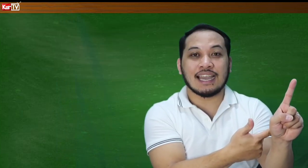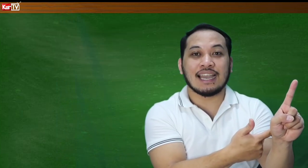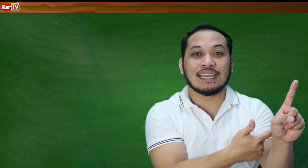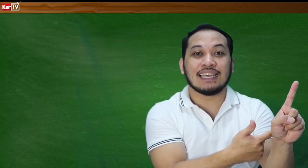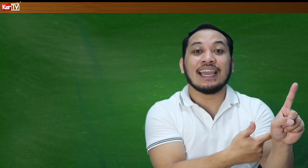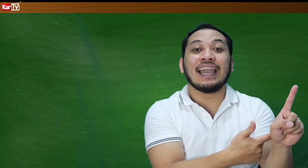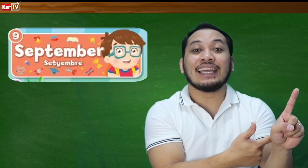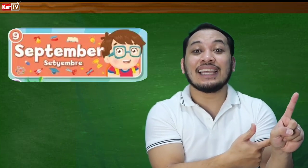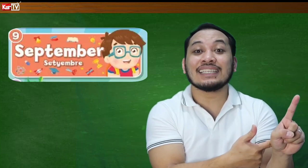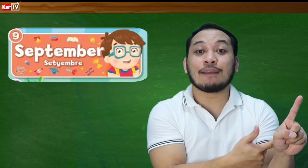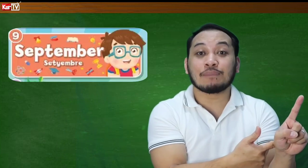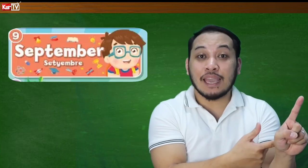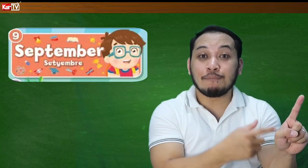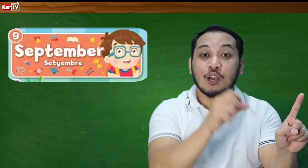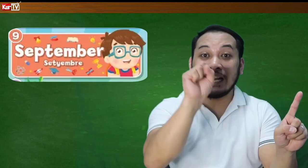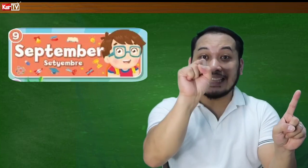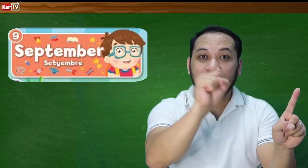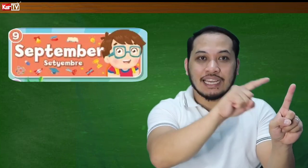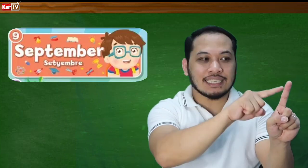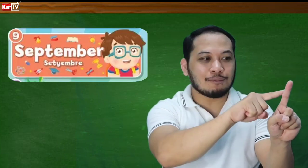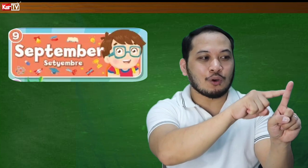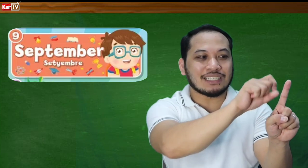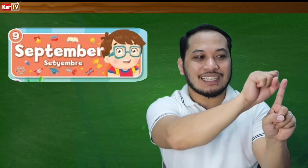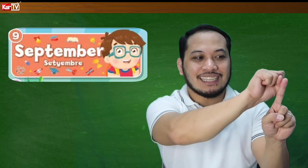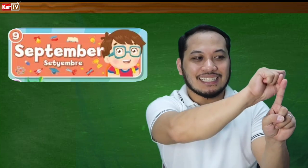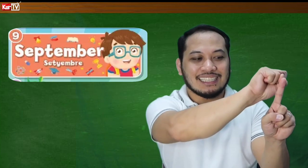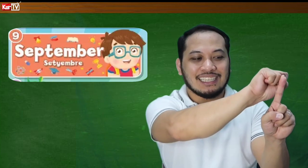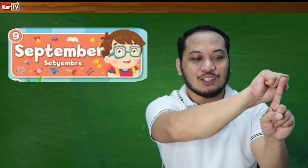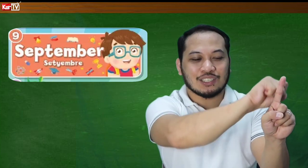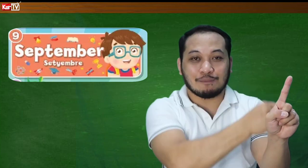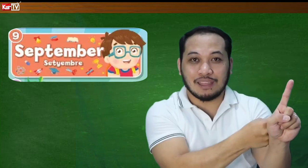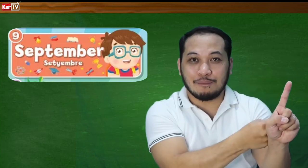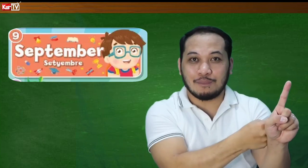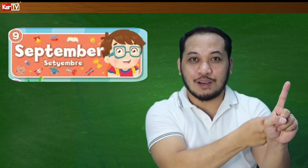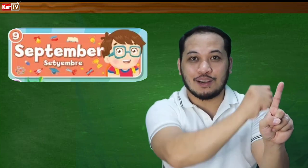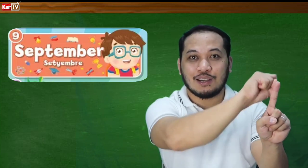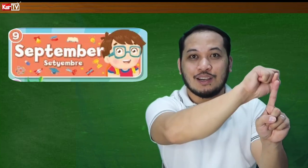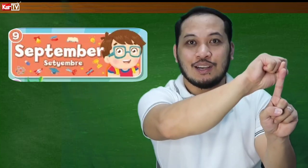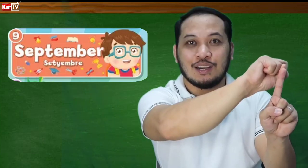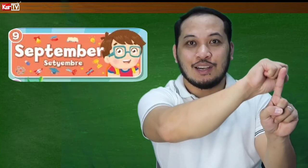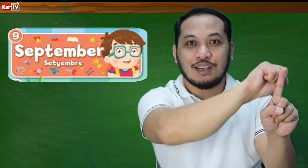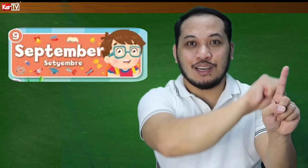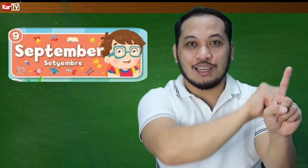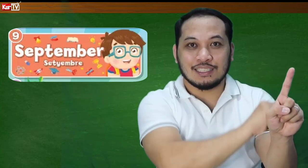Ayan. And then September. Letter S lang po. Slide natin dito. September.